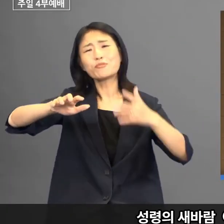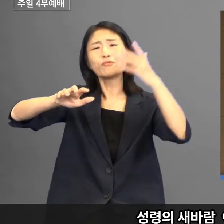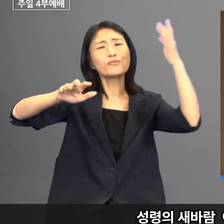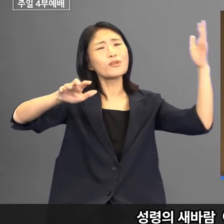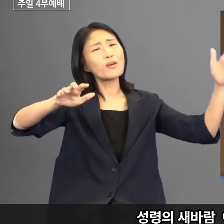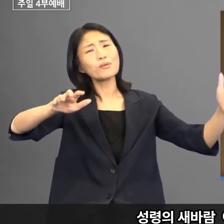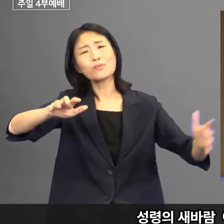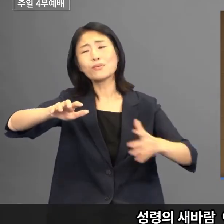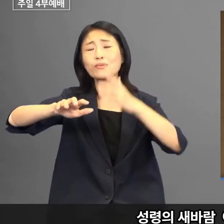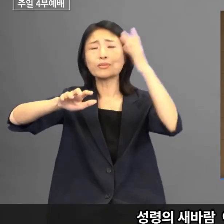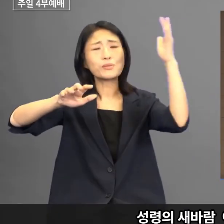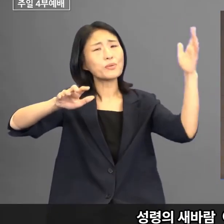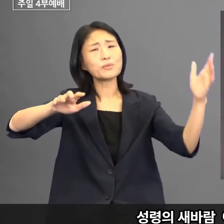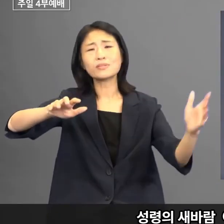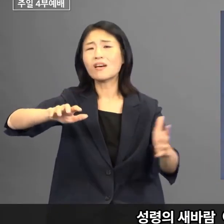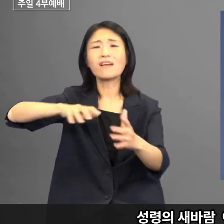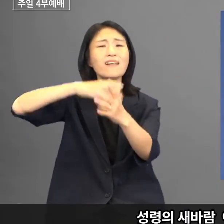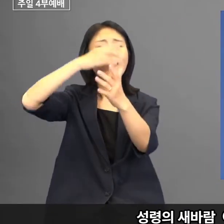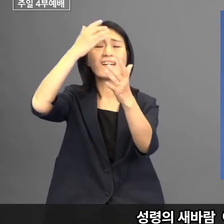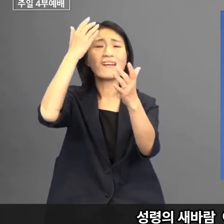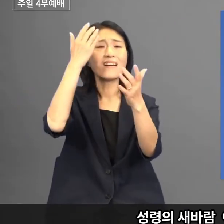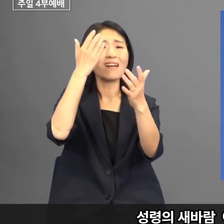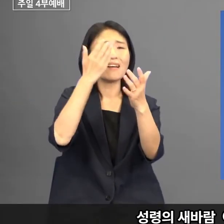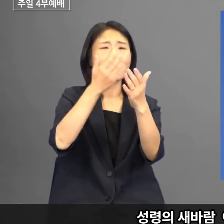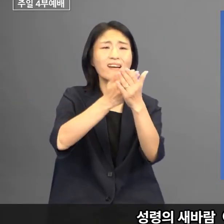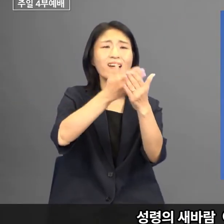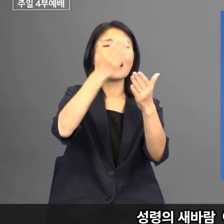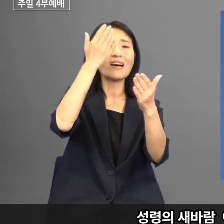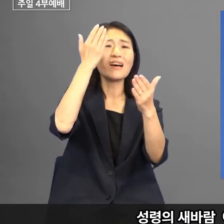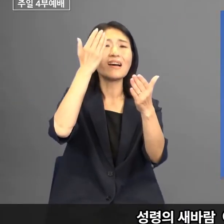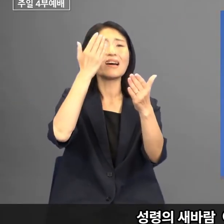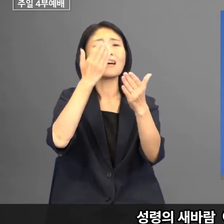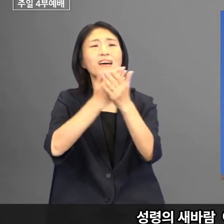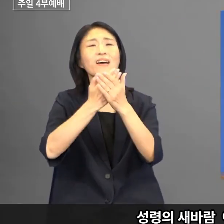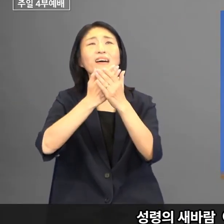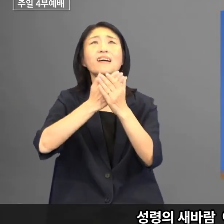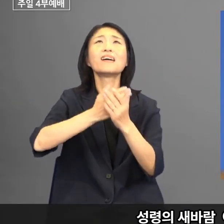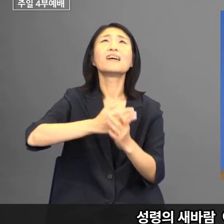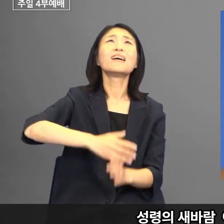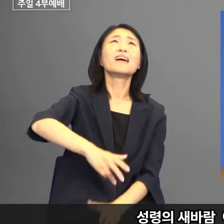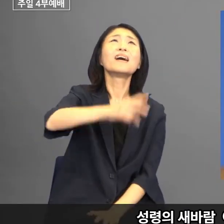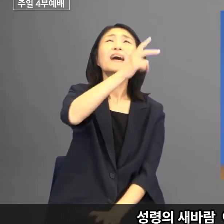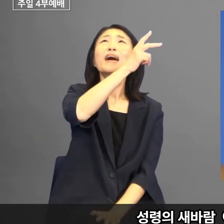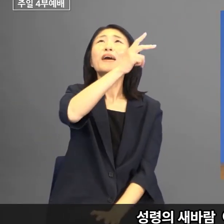땅에 불어옵소서. 주의 영 생기로,